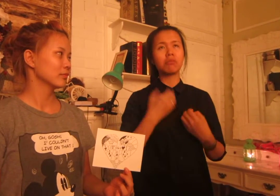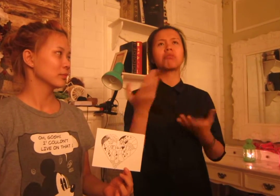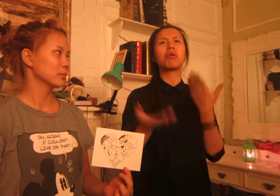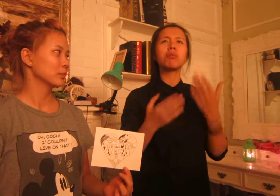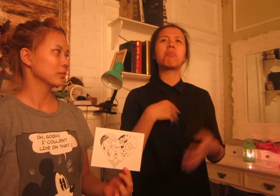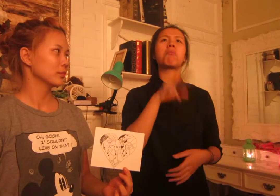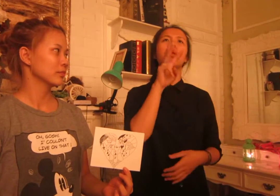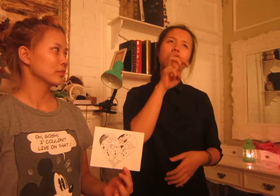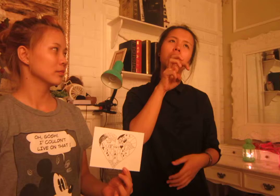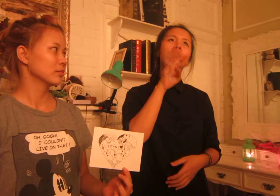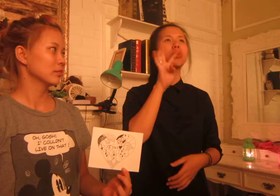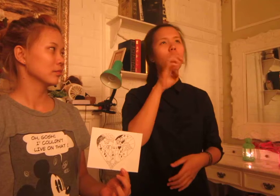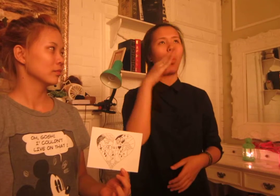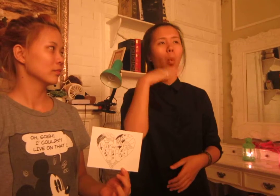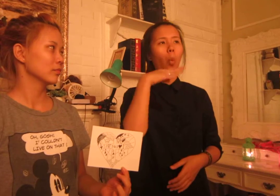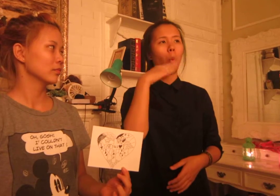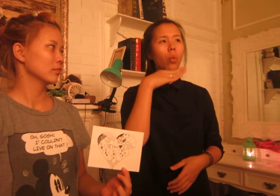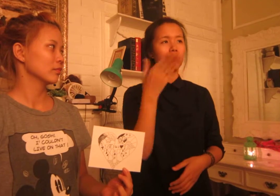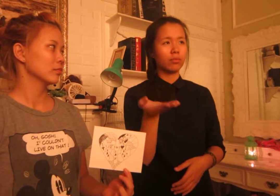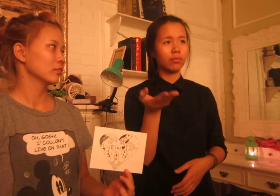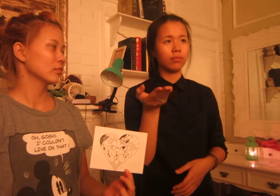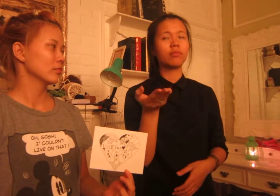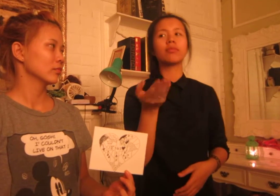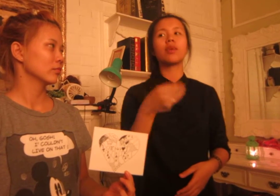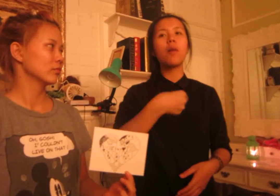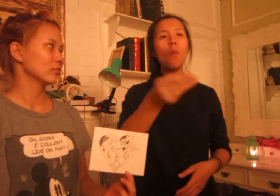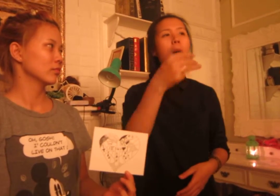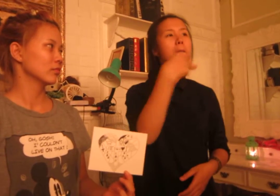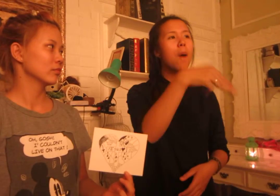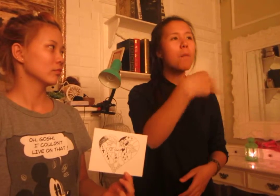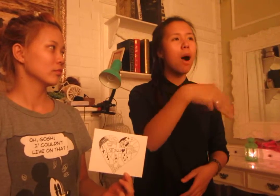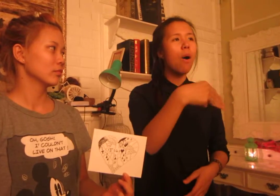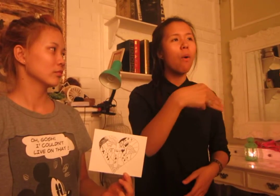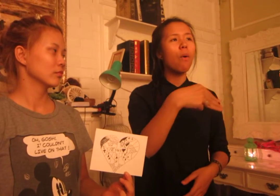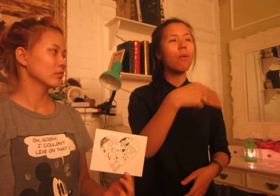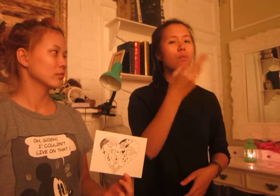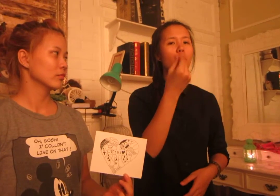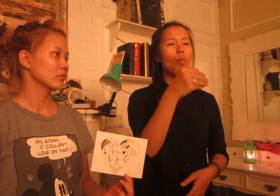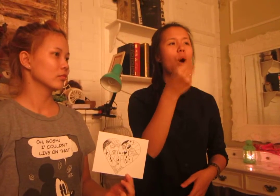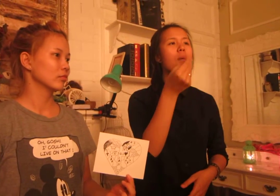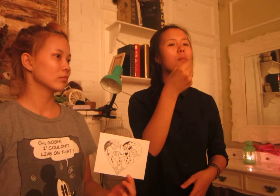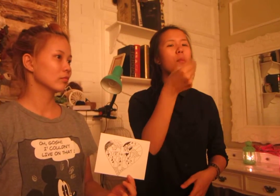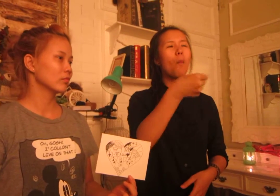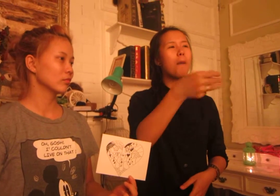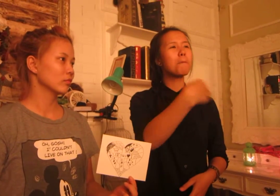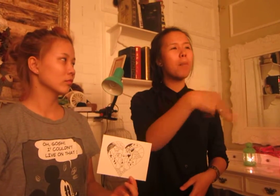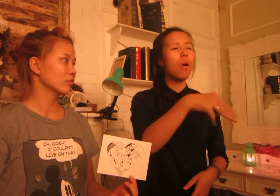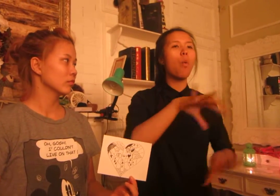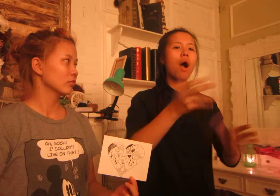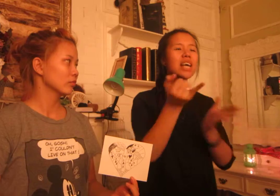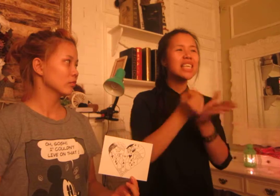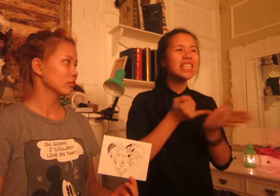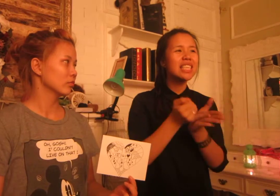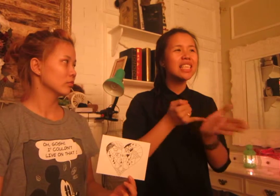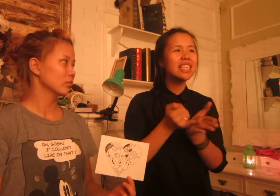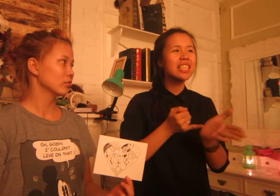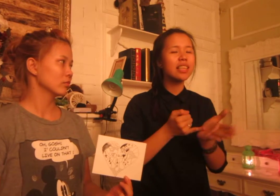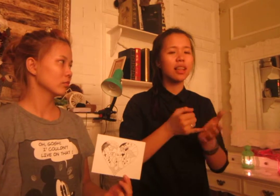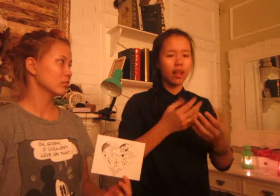30-40. Chúng ta mua màu acrylic, hoặc là chúng ta in lên, chúng ta post lên mạng